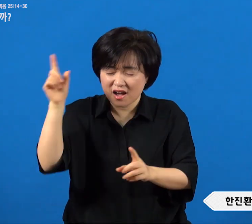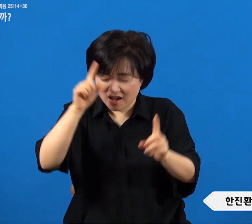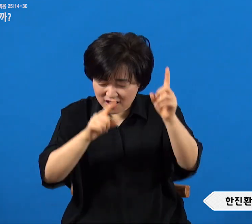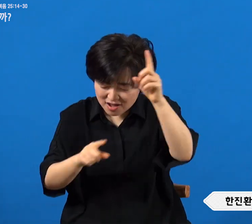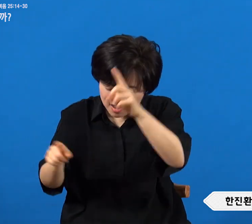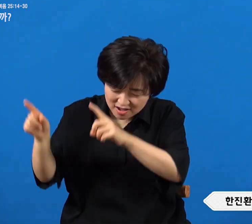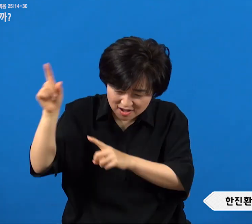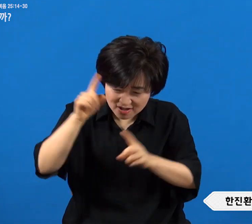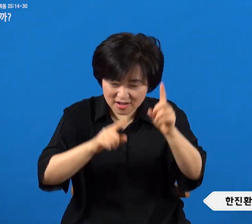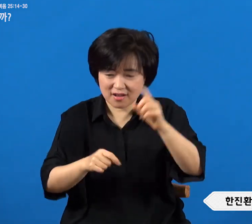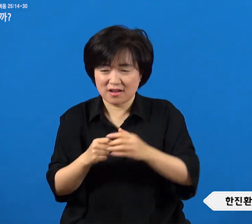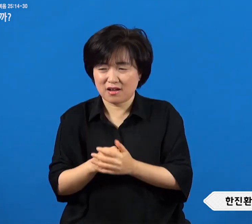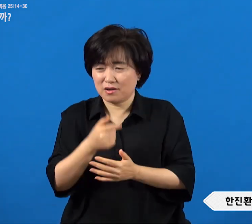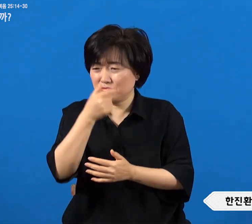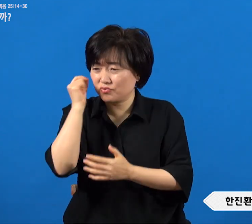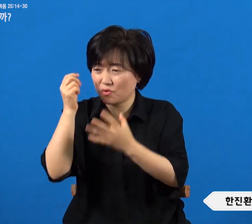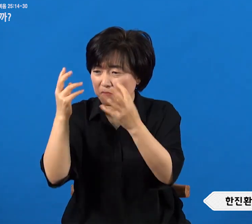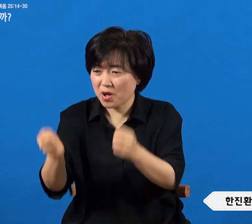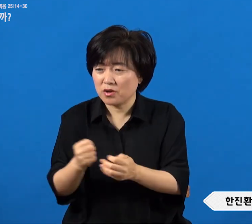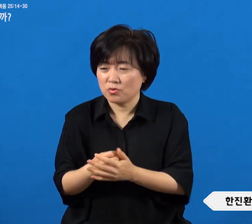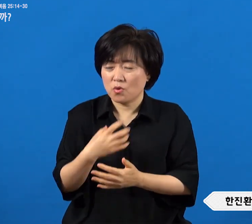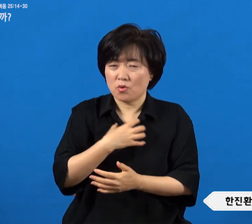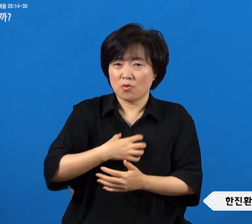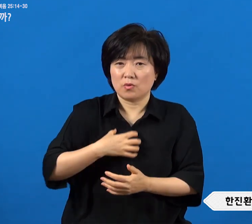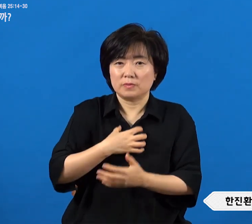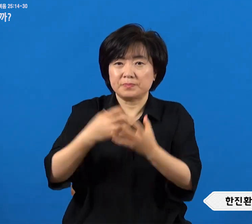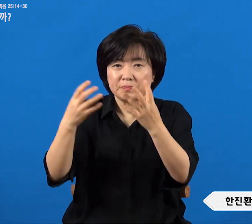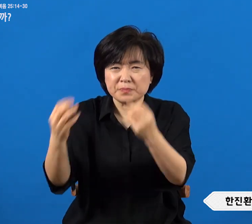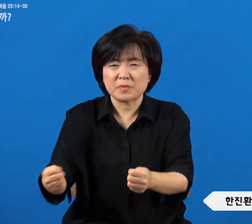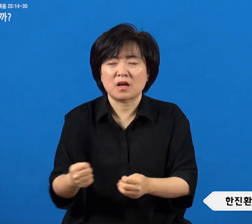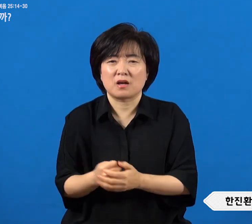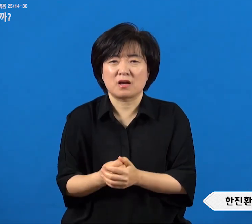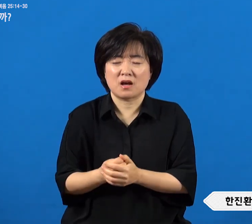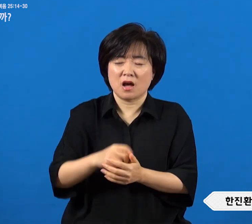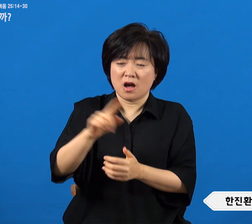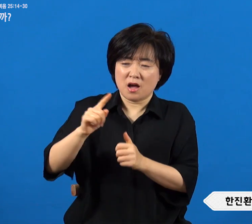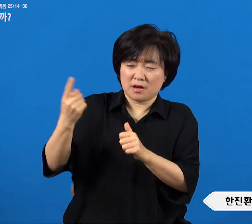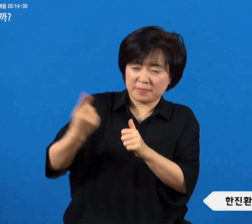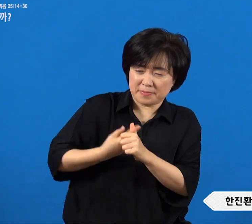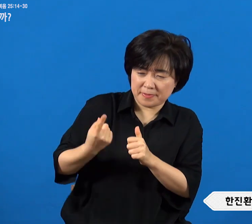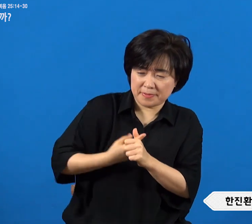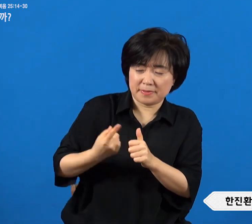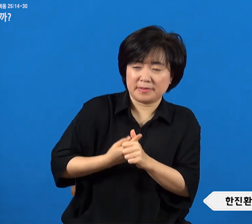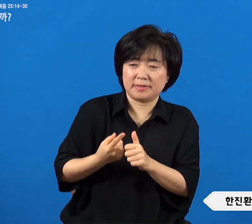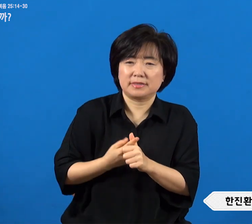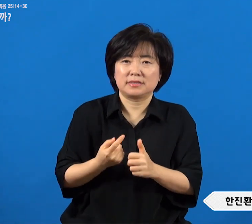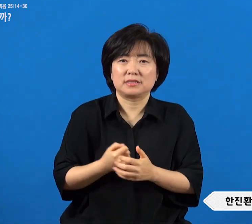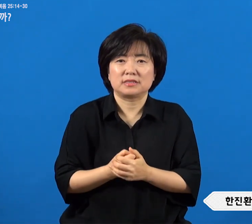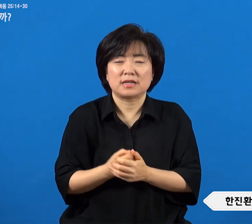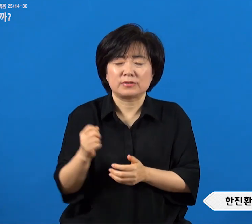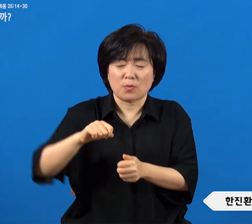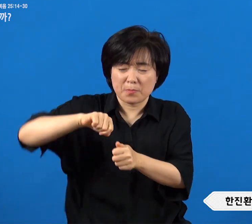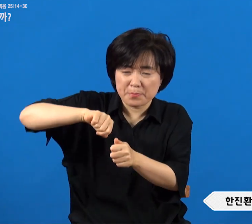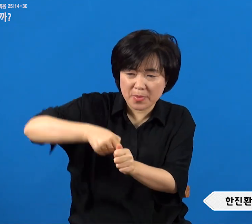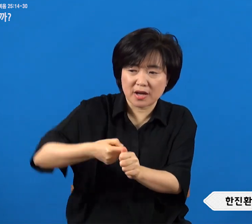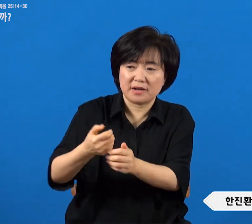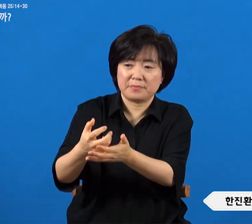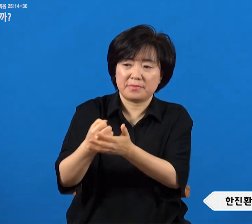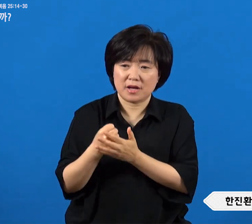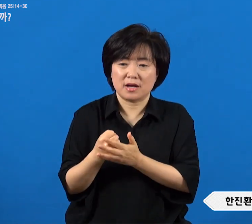게 한두 가지가 아니고, 괴로운 일투성이고, 툭하면 욕을 먹거나 수모를 당하고, 박해를